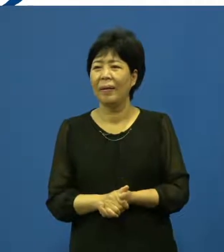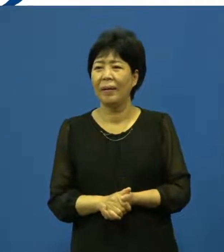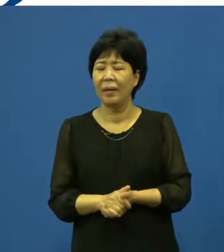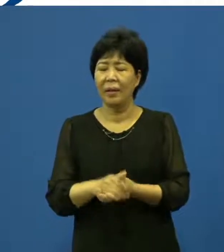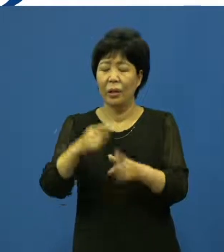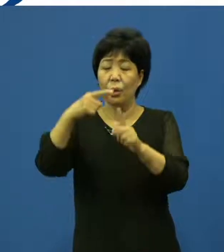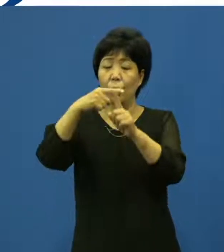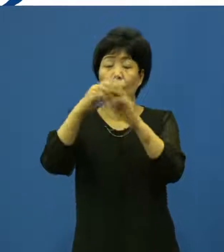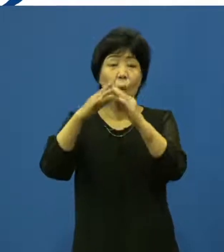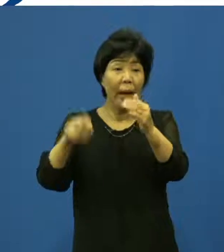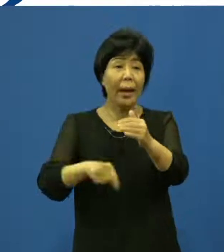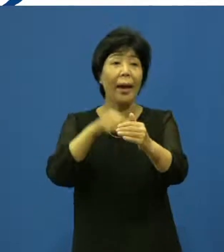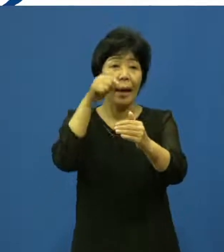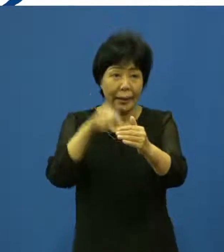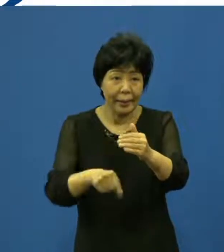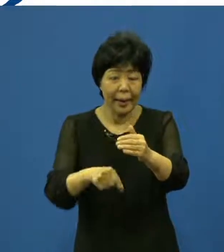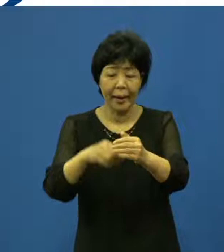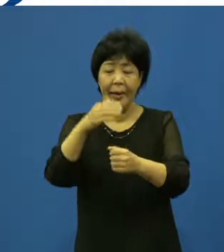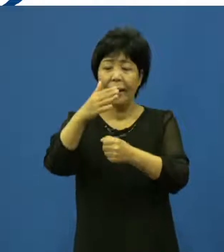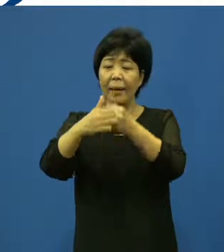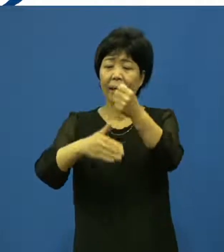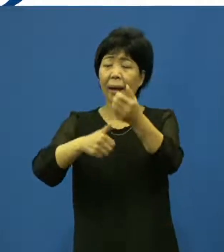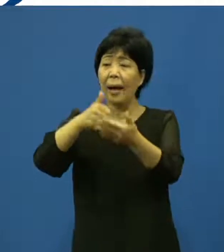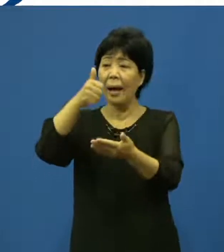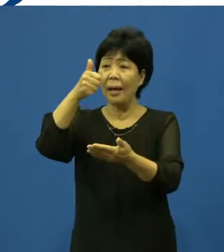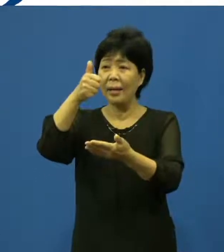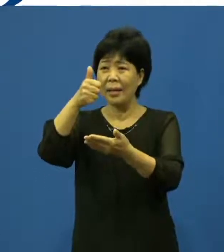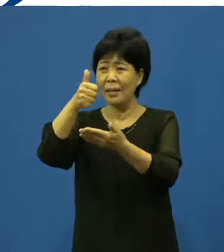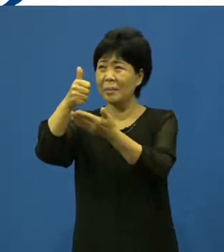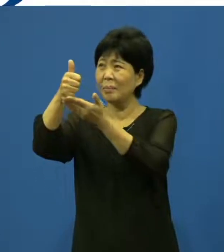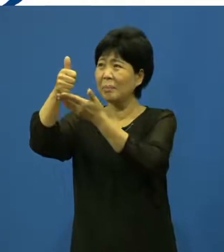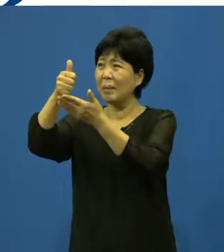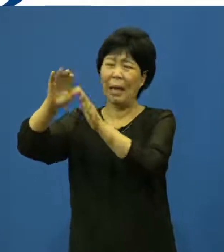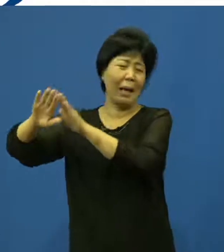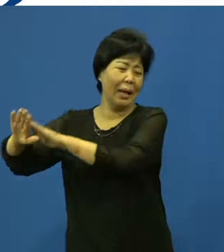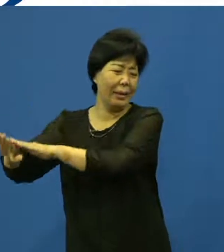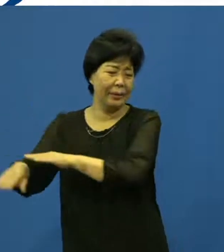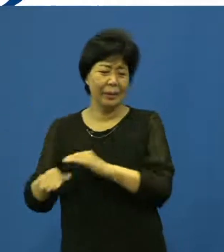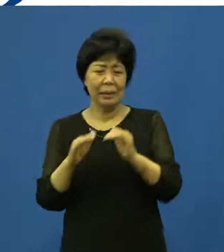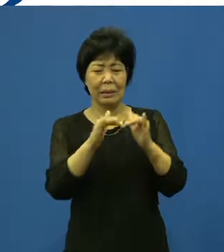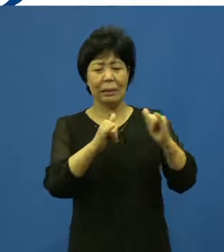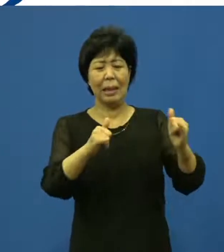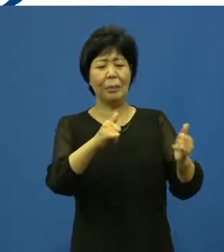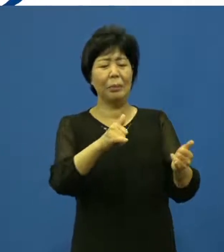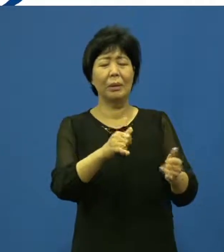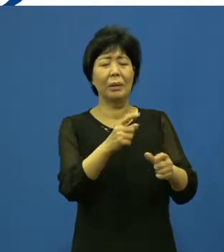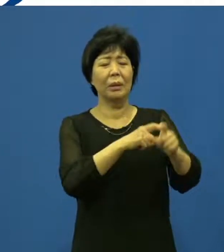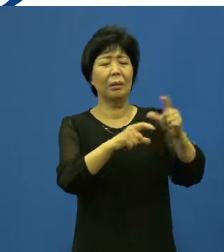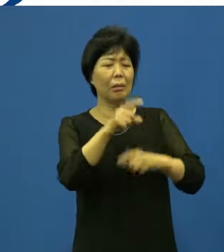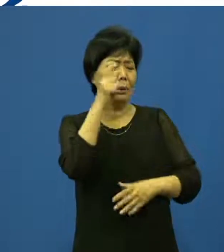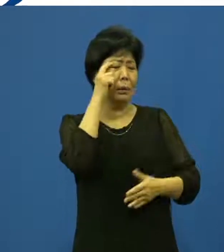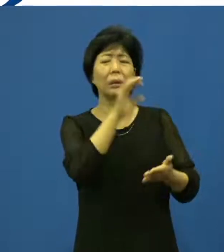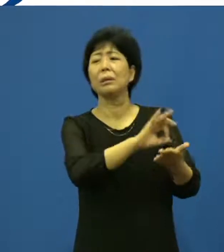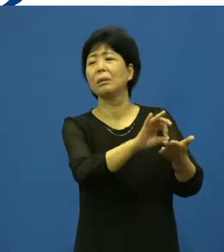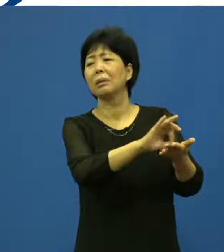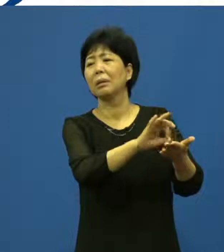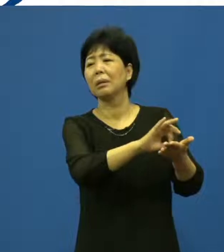교회 안에서 하나님보다 사람들의 시선과 인정을 받는 것이 더 강하게 작동됩니다.